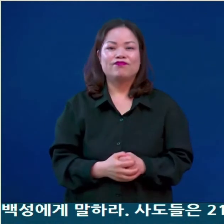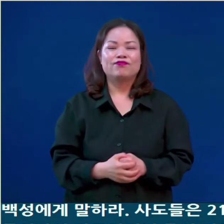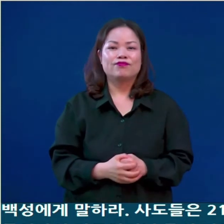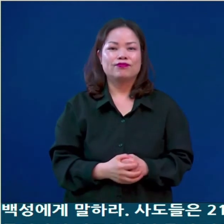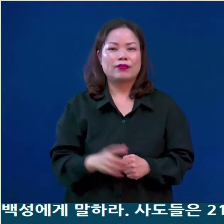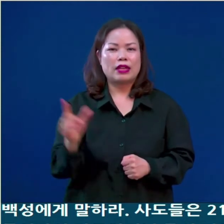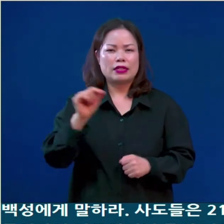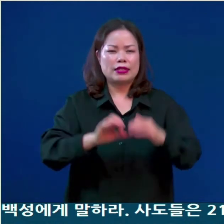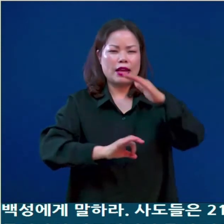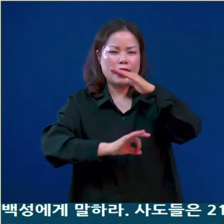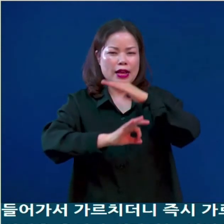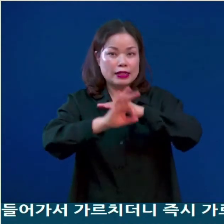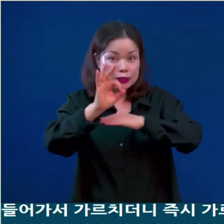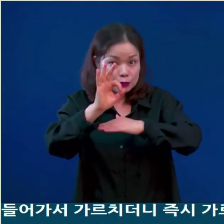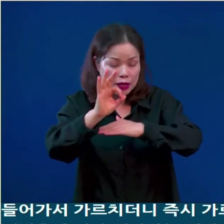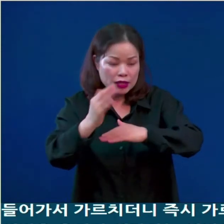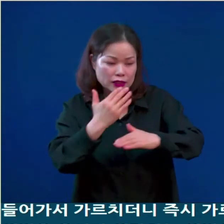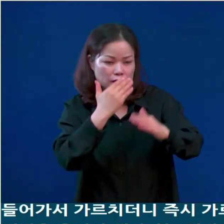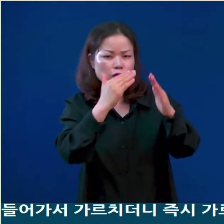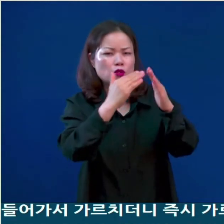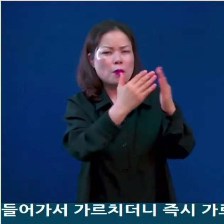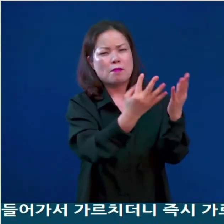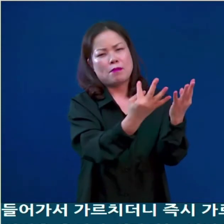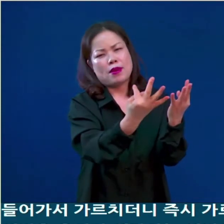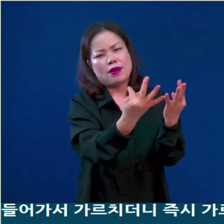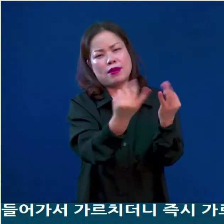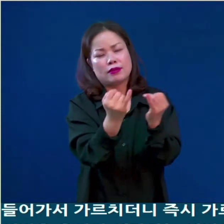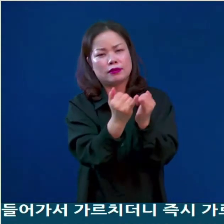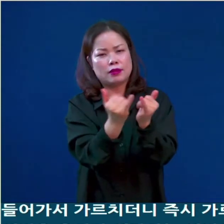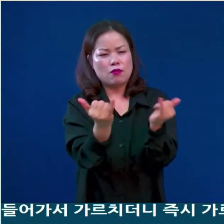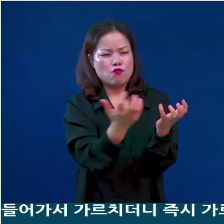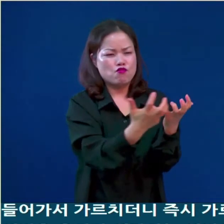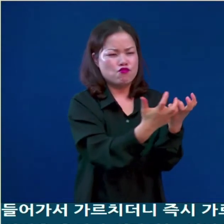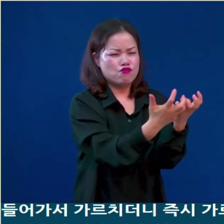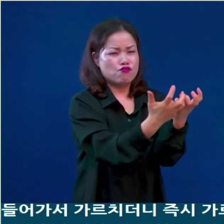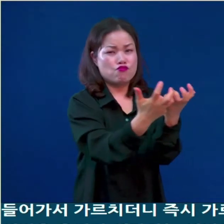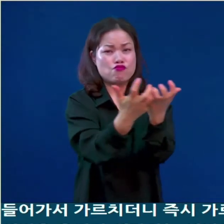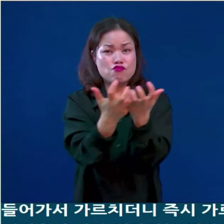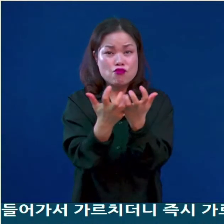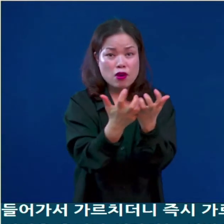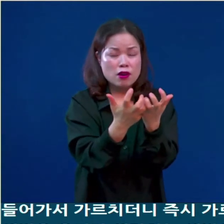이른 아침에 성전은 많은 사람들로 붐볐습니다.